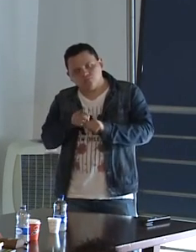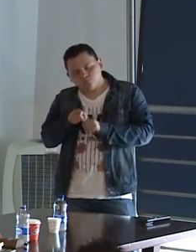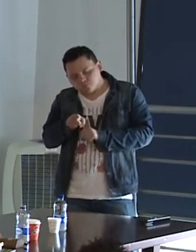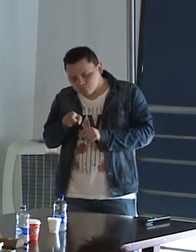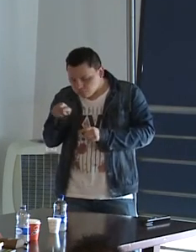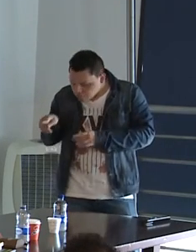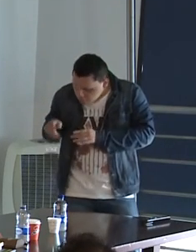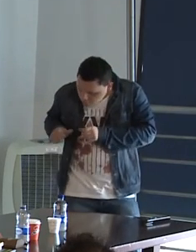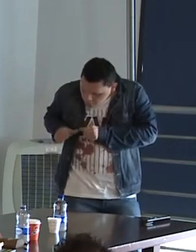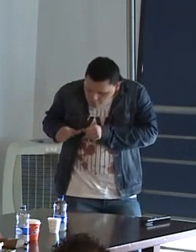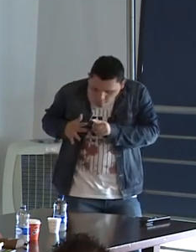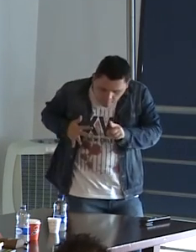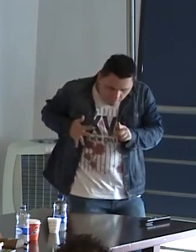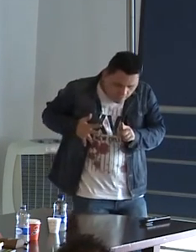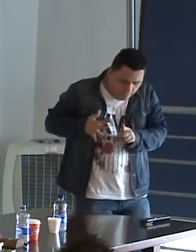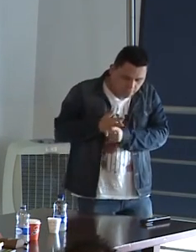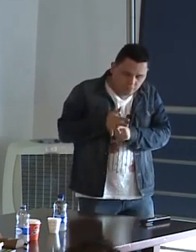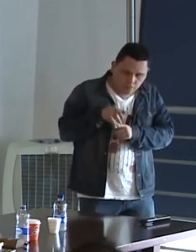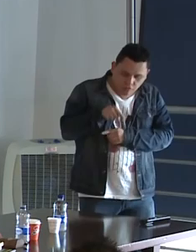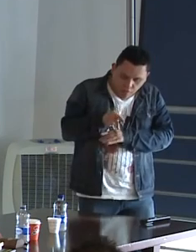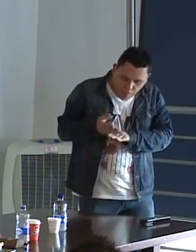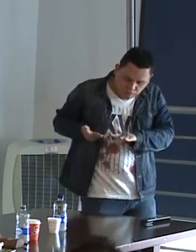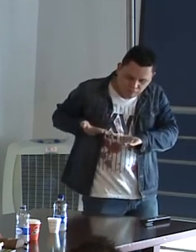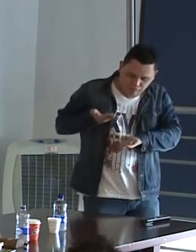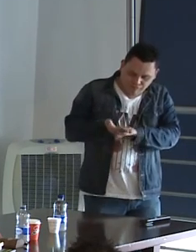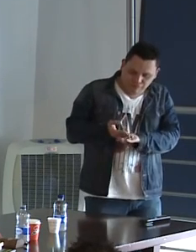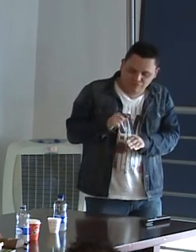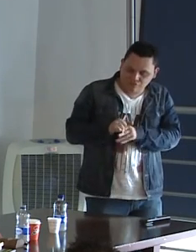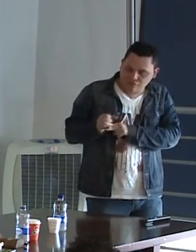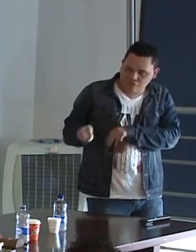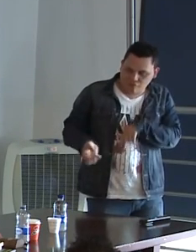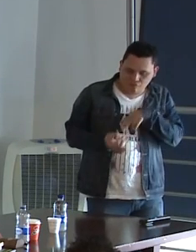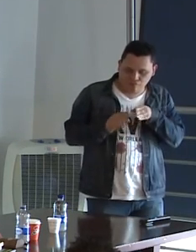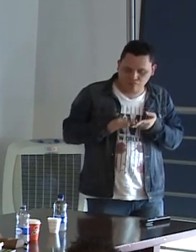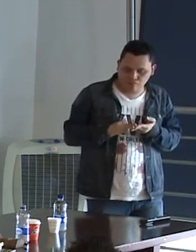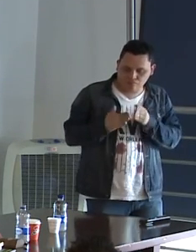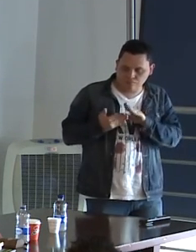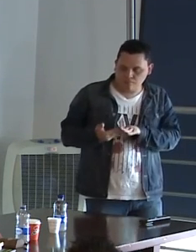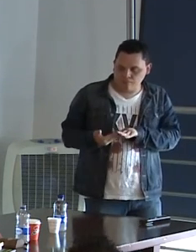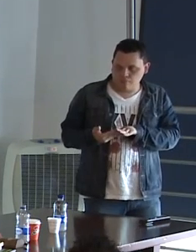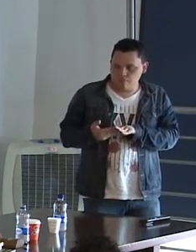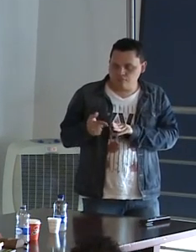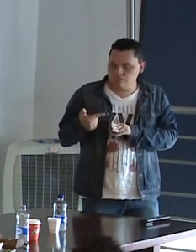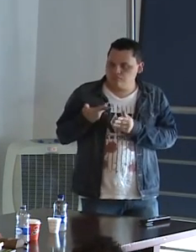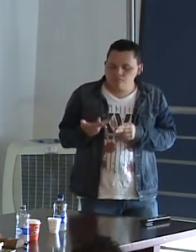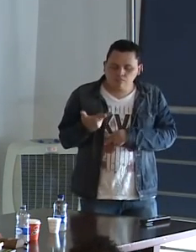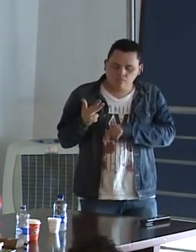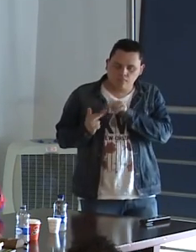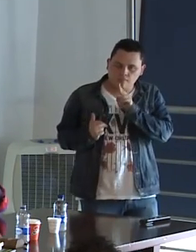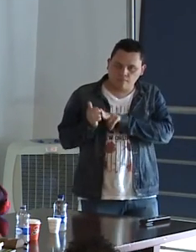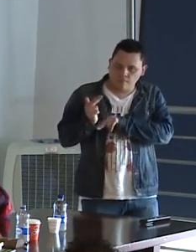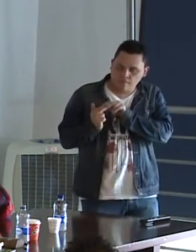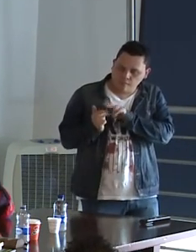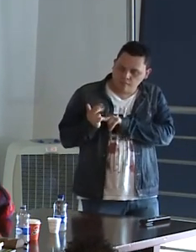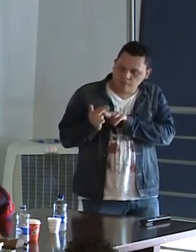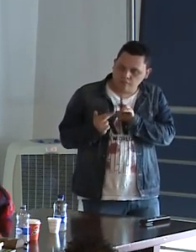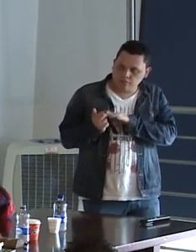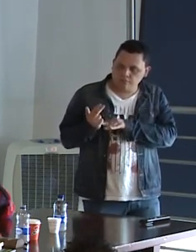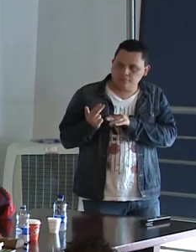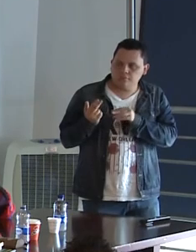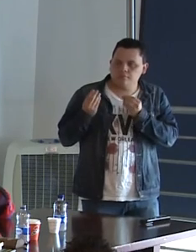que permeara la propuesta de educación comunitaria que iba construyéndose